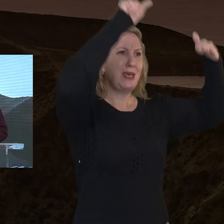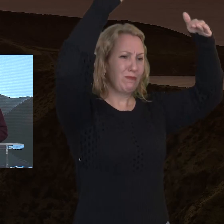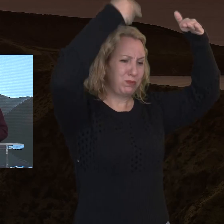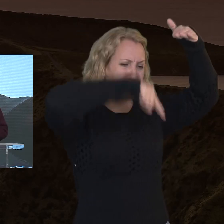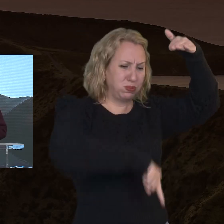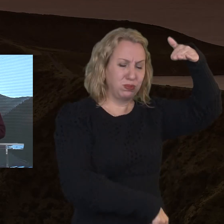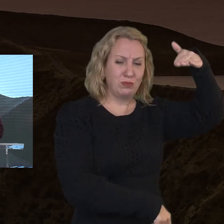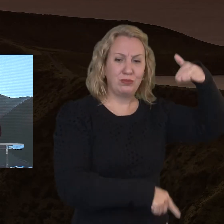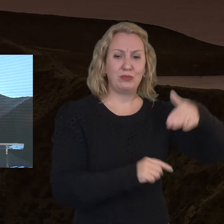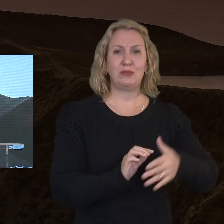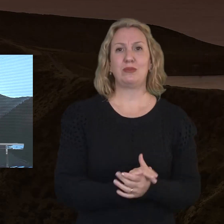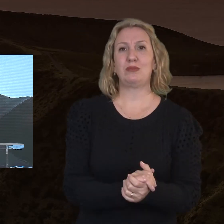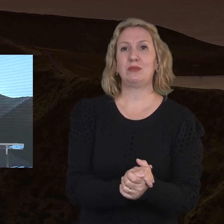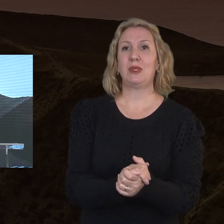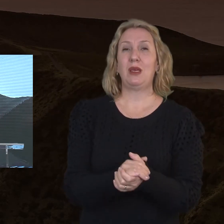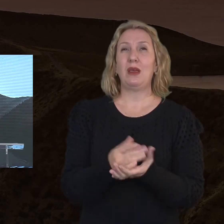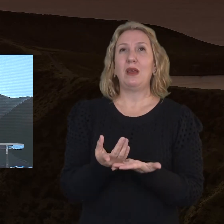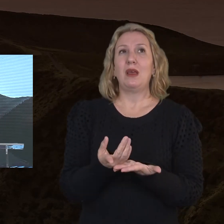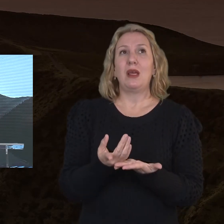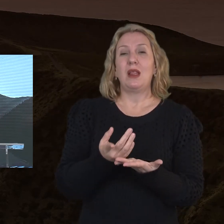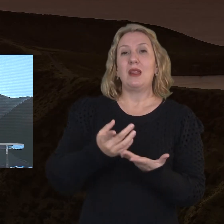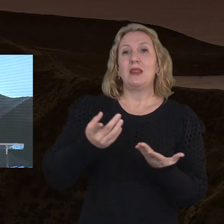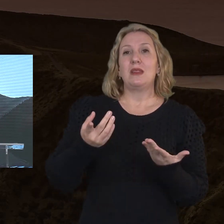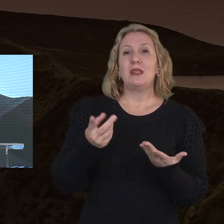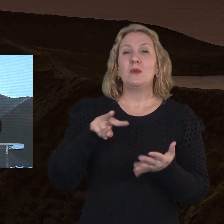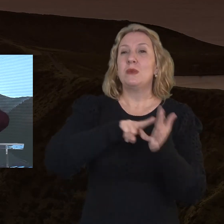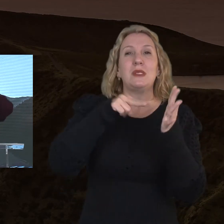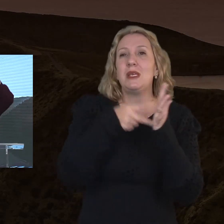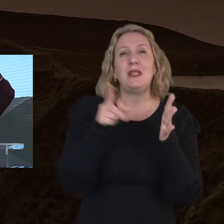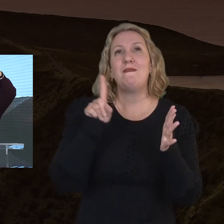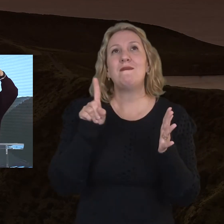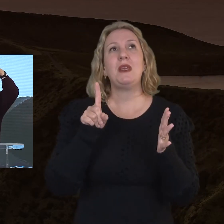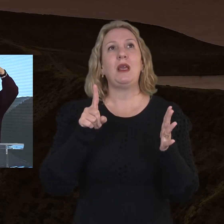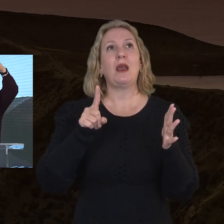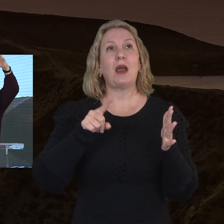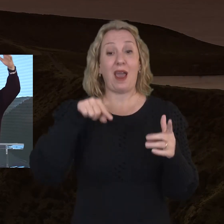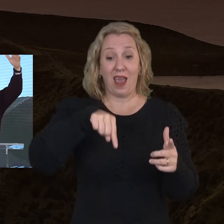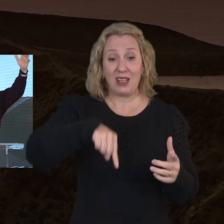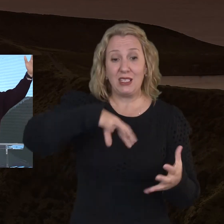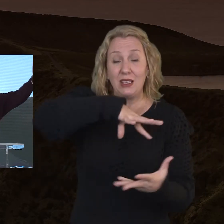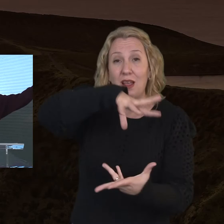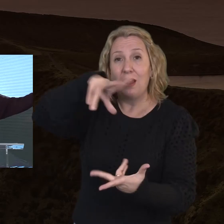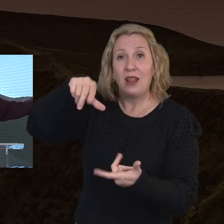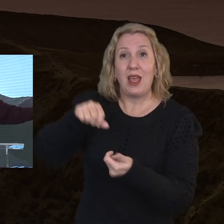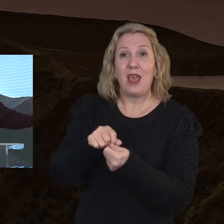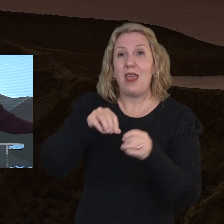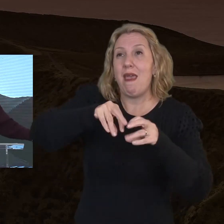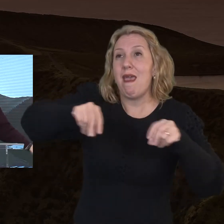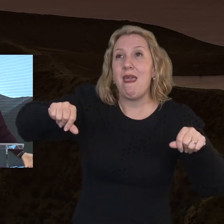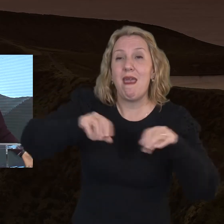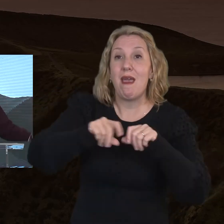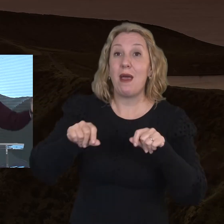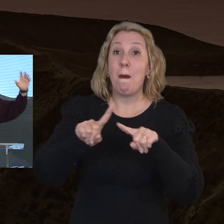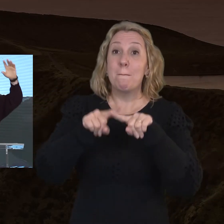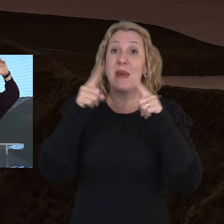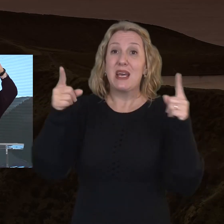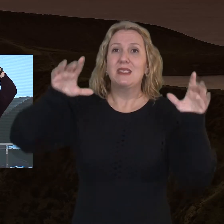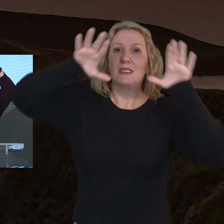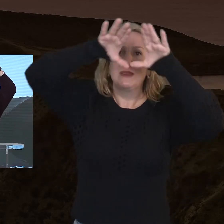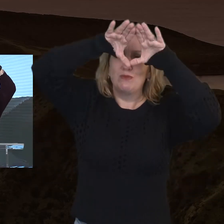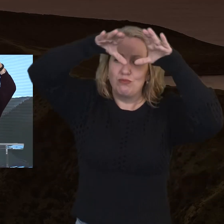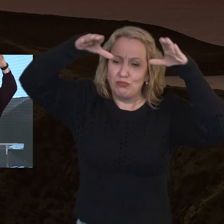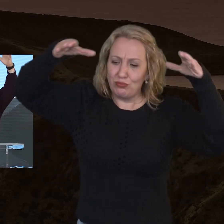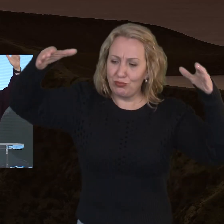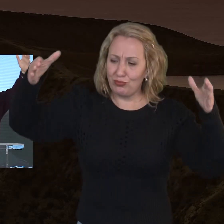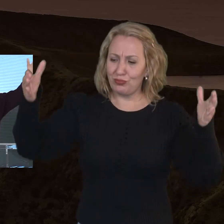terra que não quer dizer literalmente o chão a terra mas é toda a terra com toda a sua atmosfera com